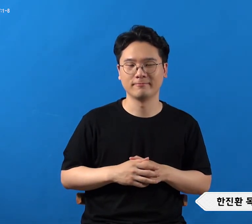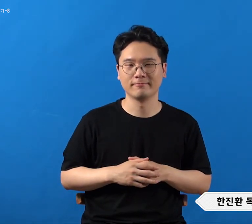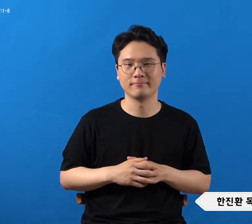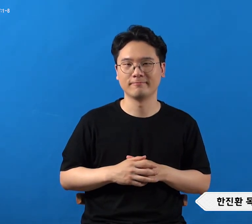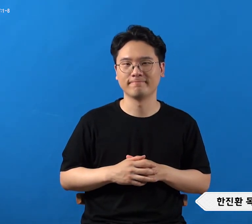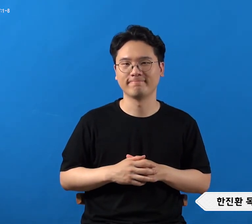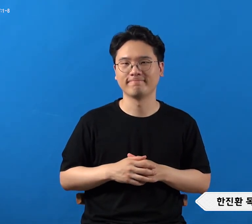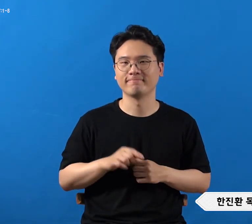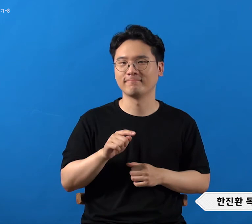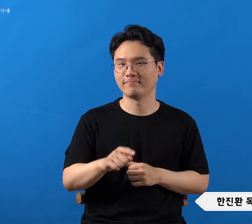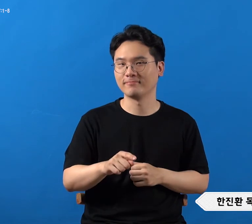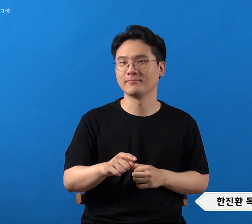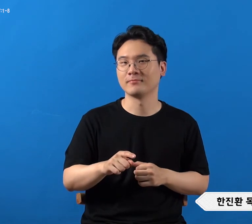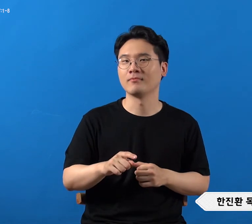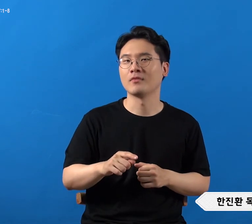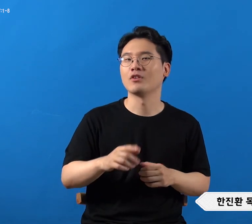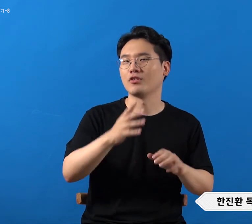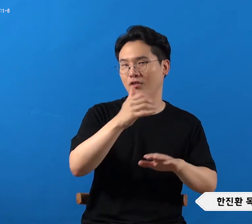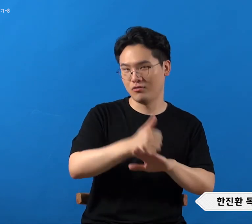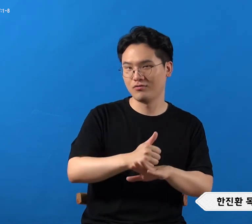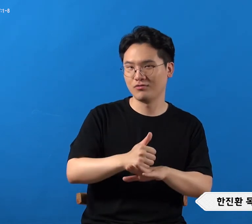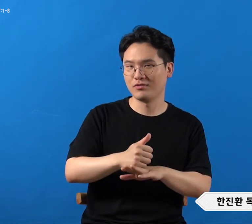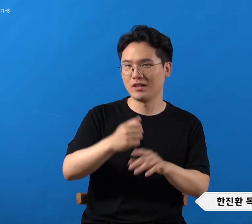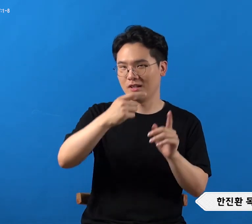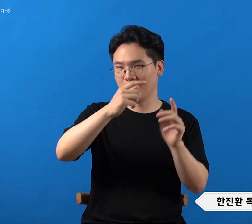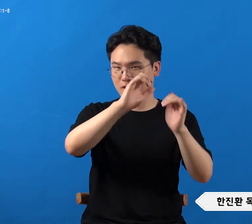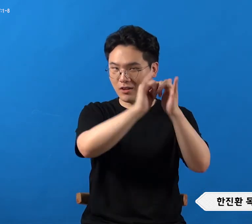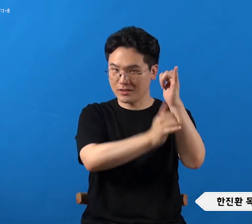그렇게 해서 역사기념관이 섰습니다.